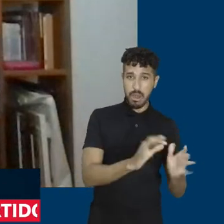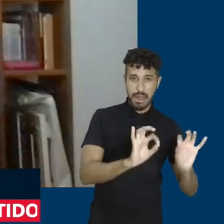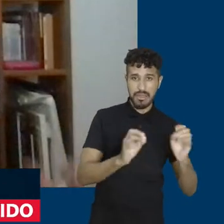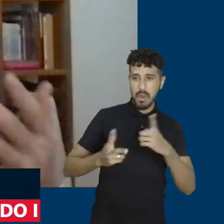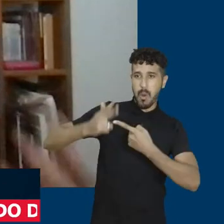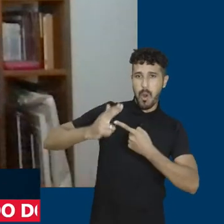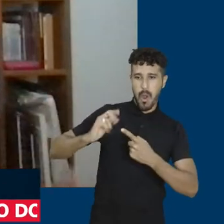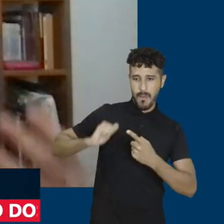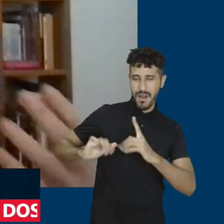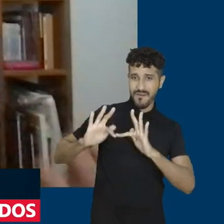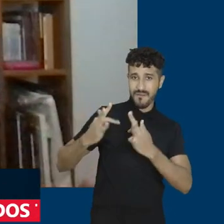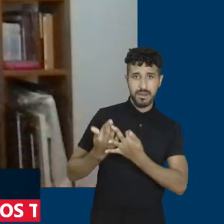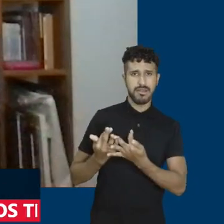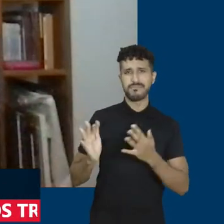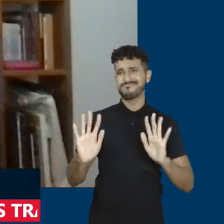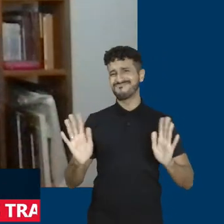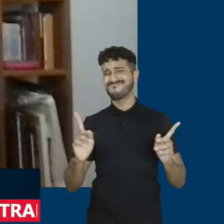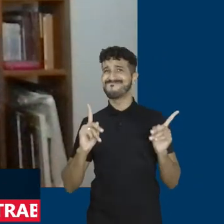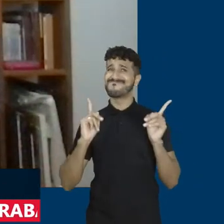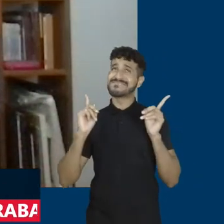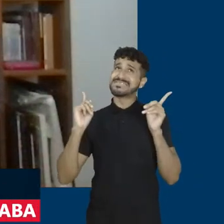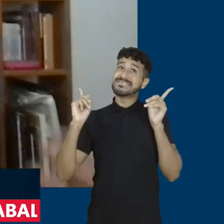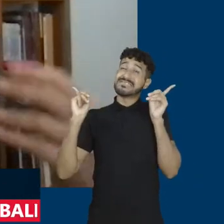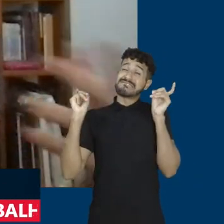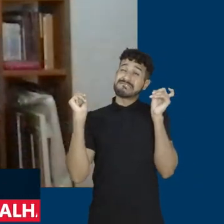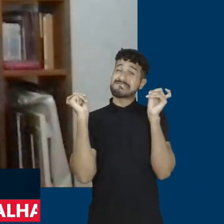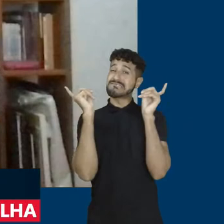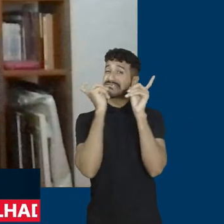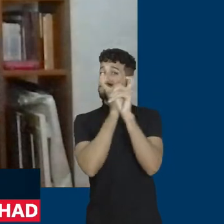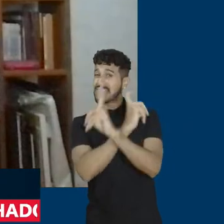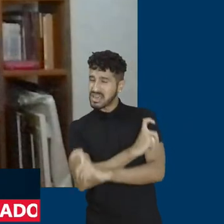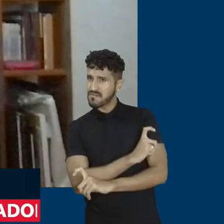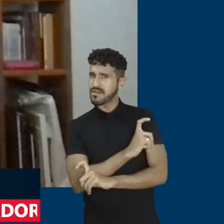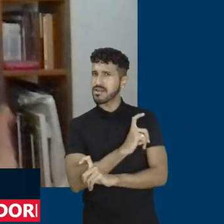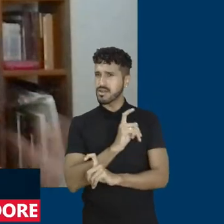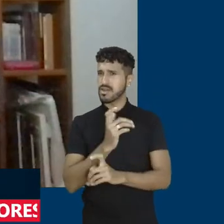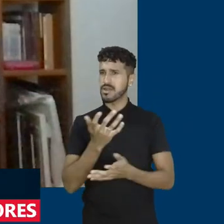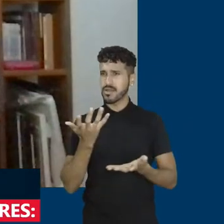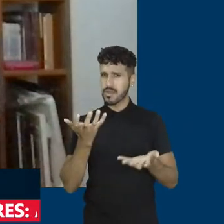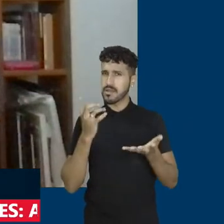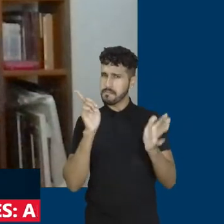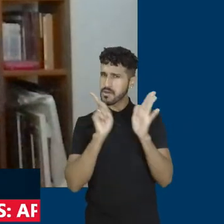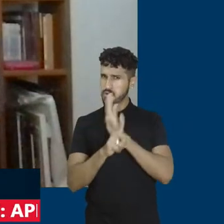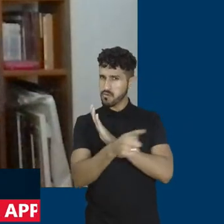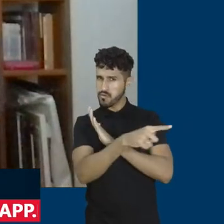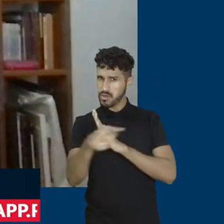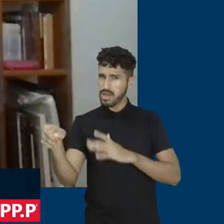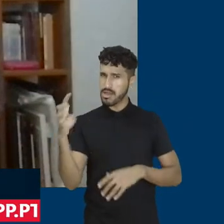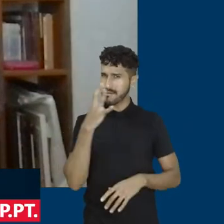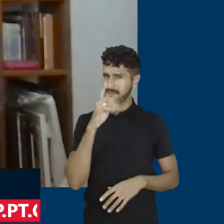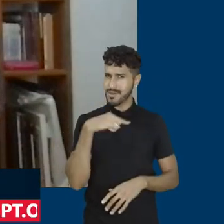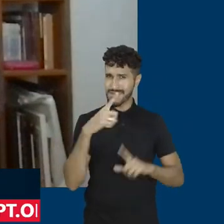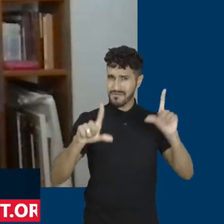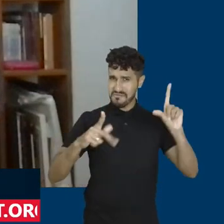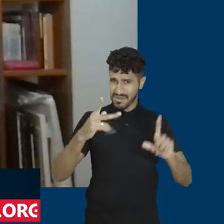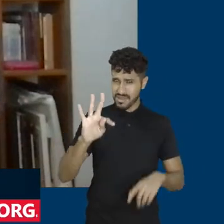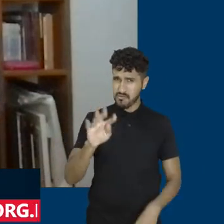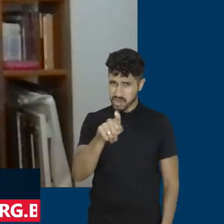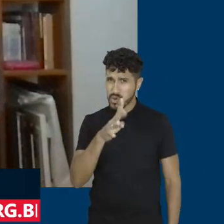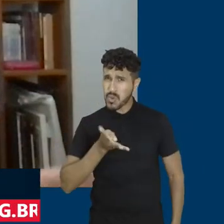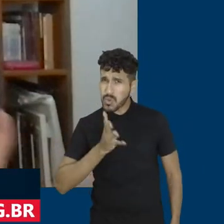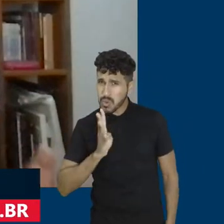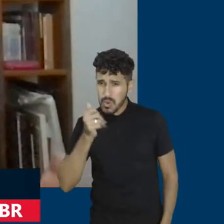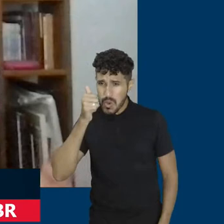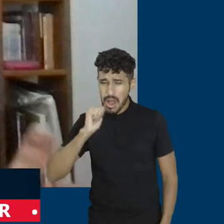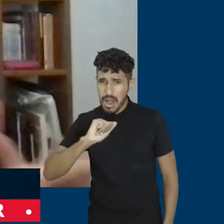Família. É muito difícil. Queria perguntar aqui para quem nos acompanha aqui na TVPT, conhece alguma